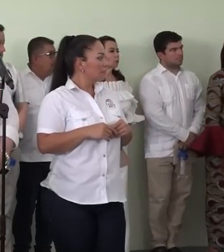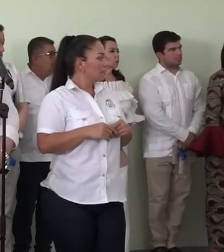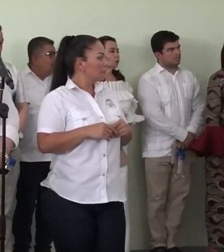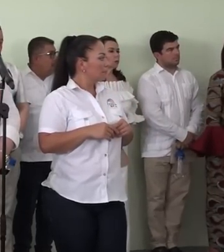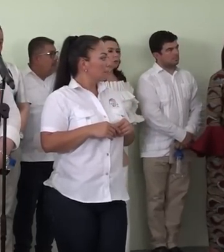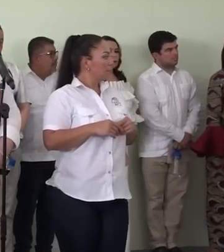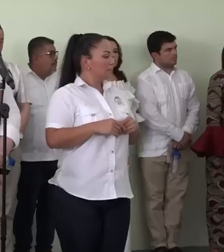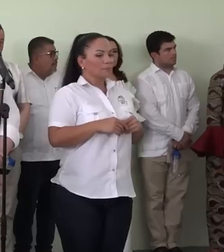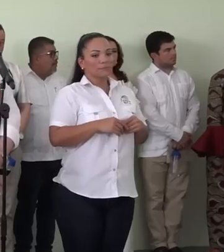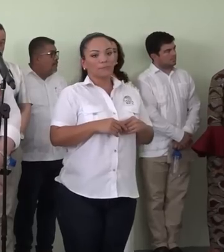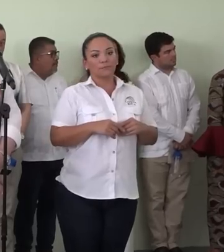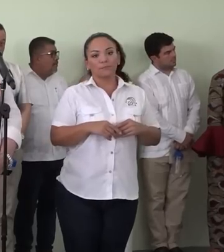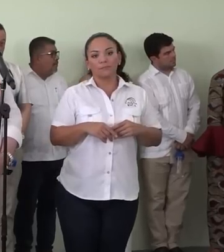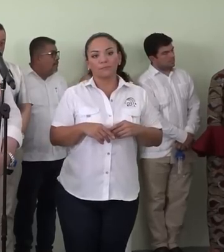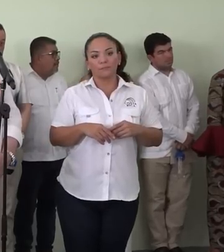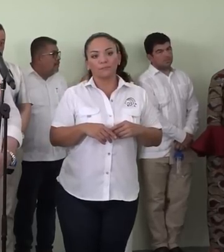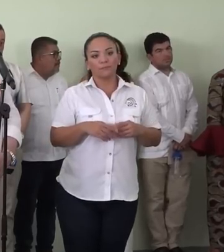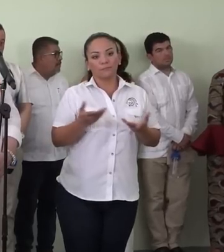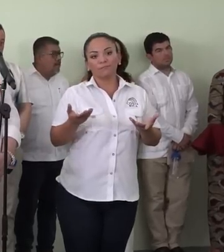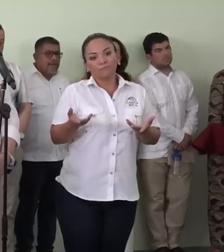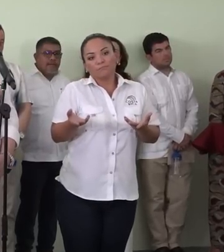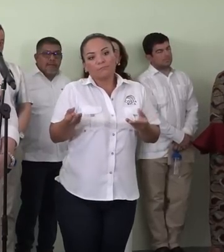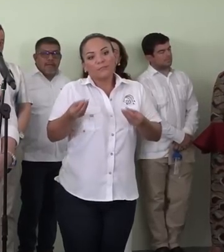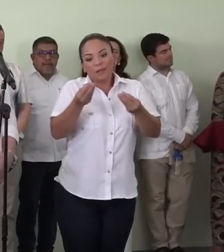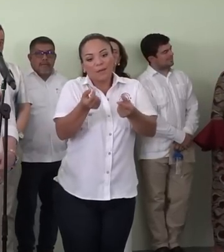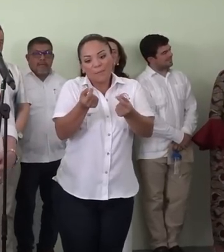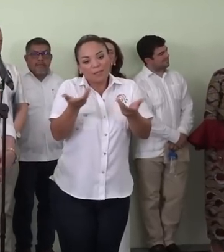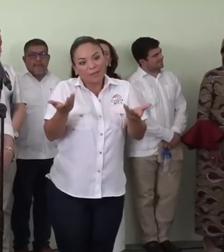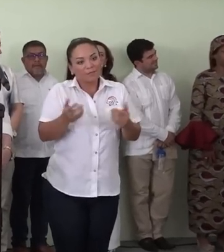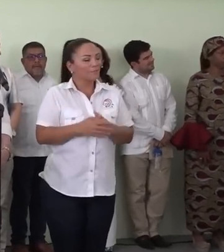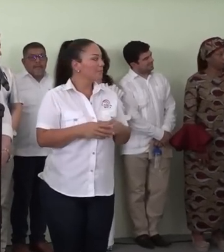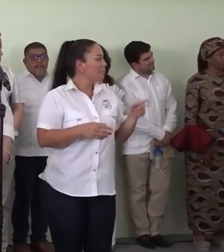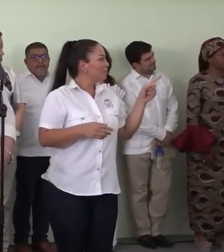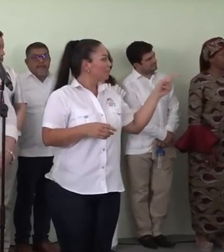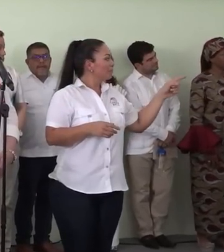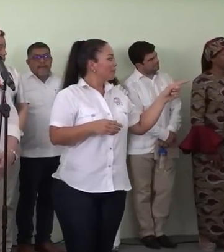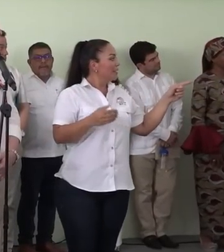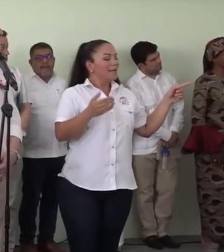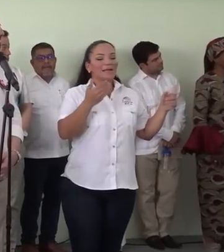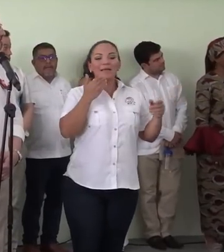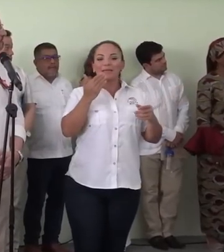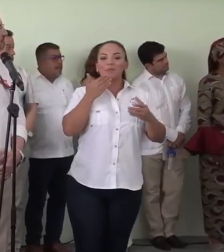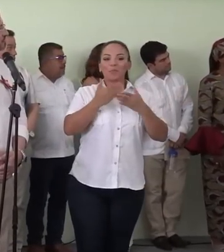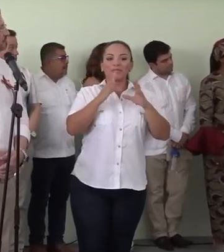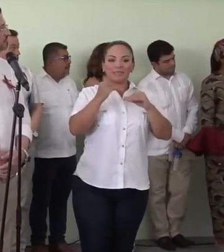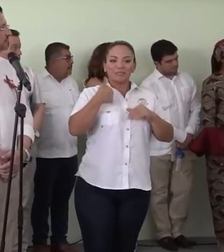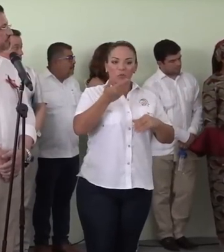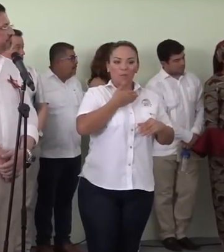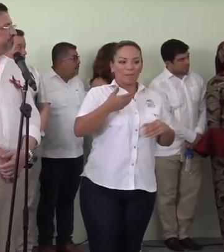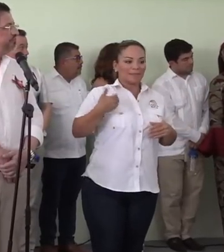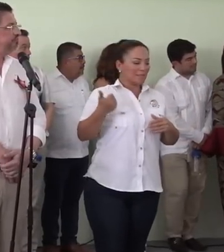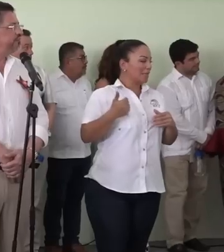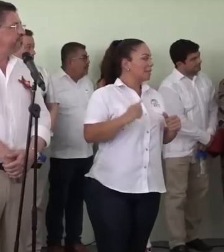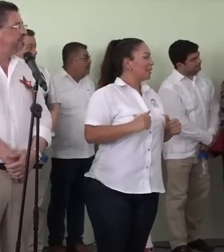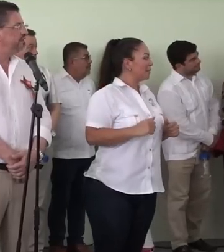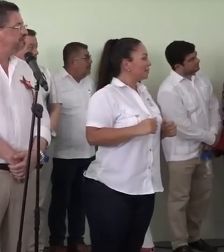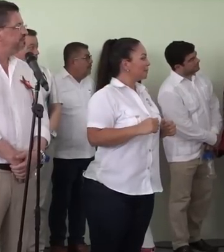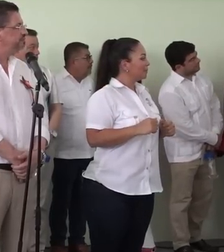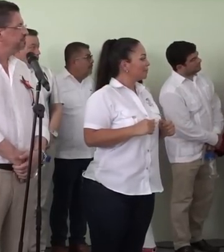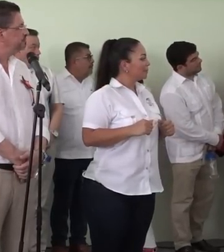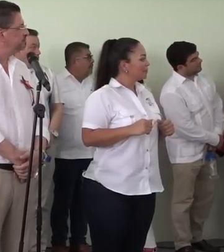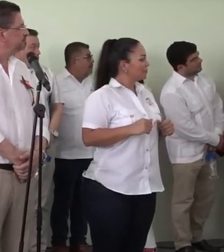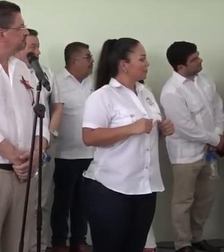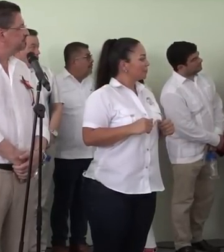Lo que le dije, darles plata de asistencia técnica, es un problema serio. Gracias. Buenas tardes, señor presidente.